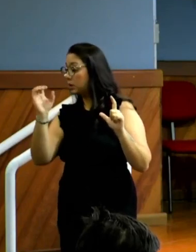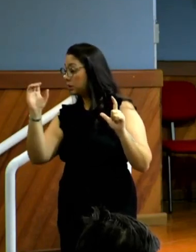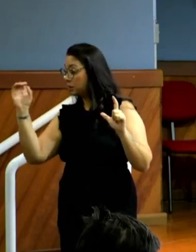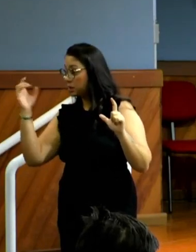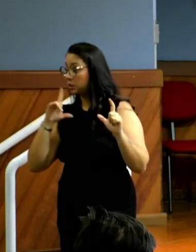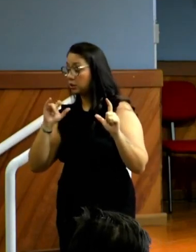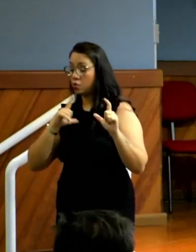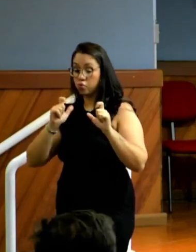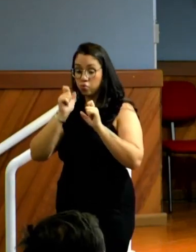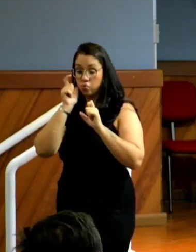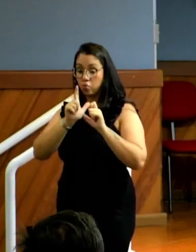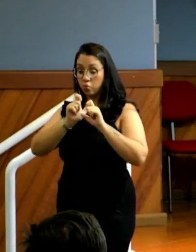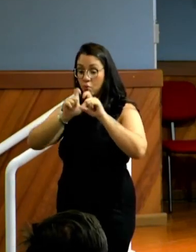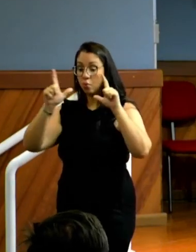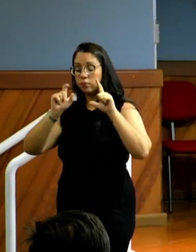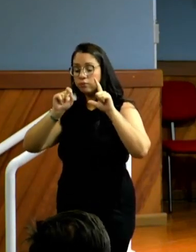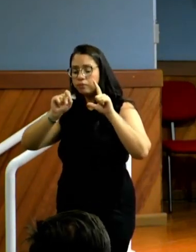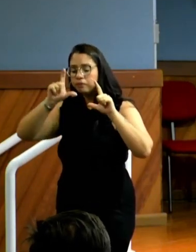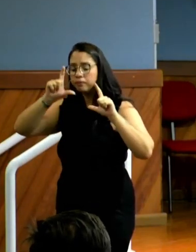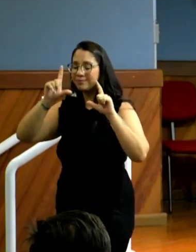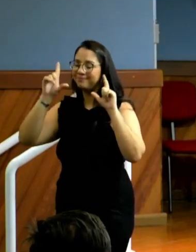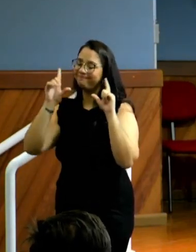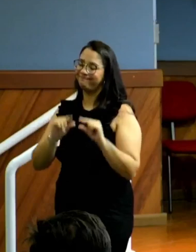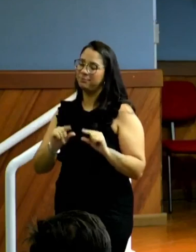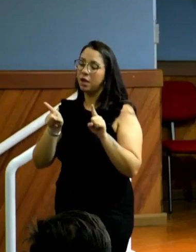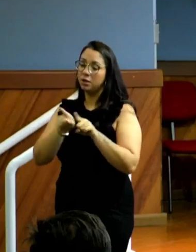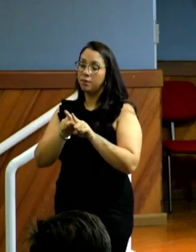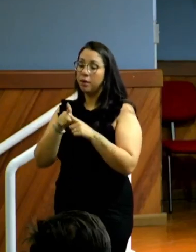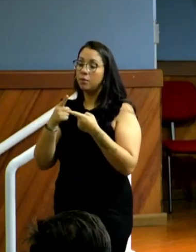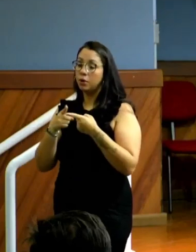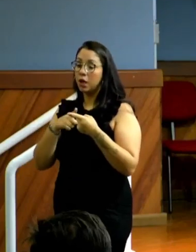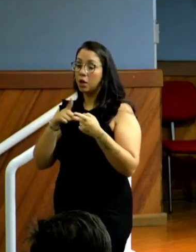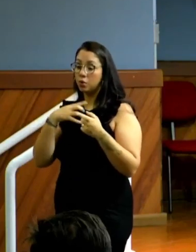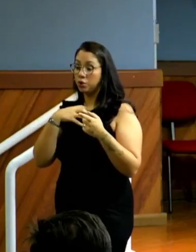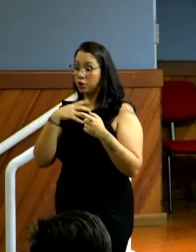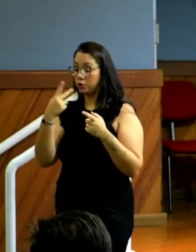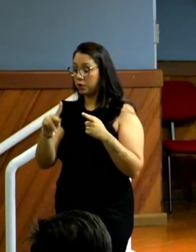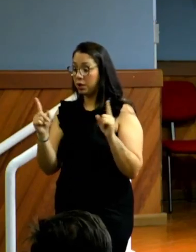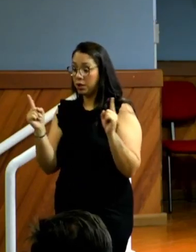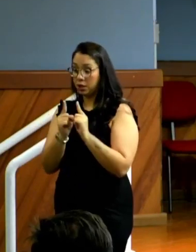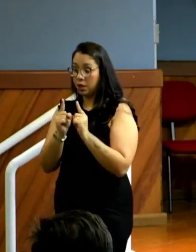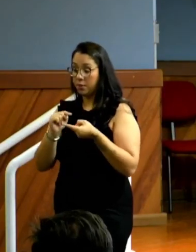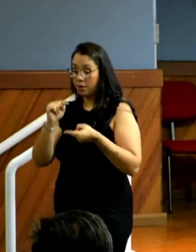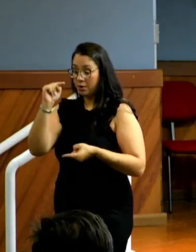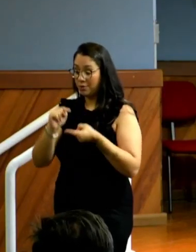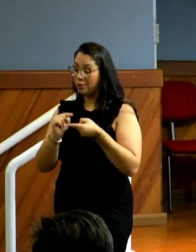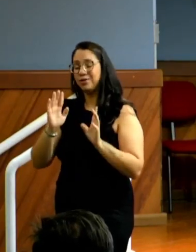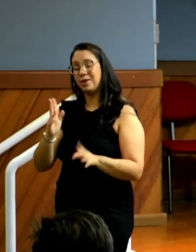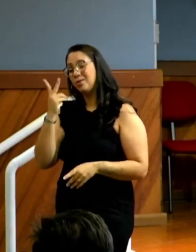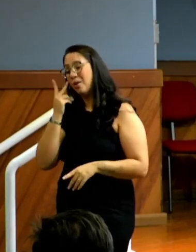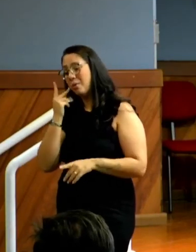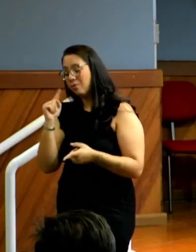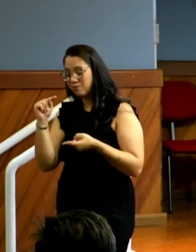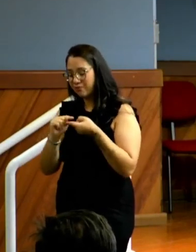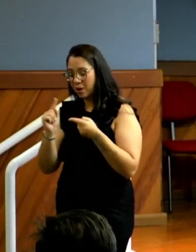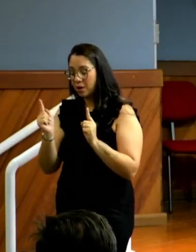de ampliação desse material, ele também vai ser reduzido porque o formato dele, né, vamos dizer assim, o tamanho dele já é reduzido naturalmente.